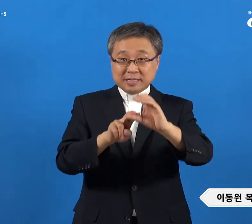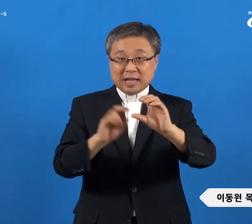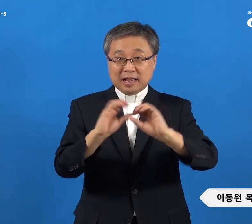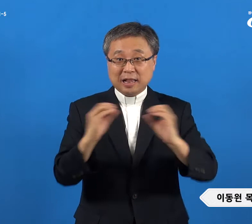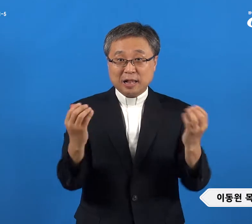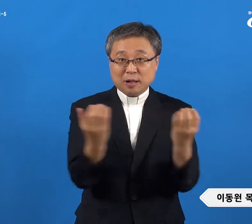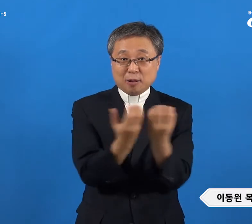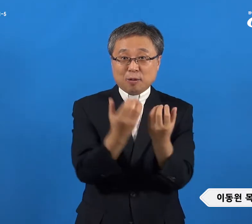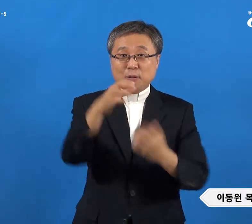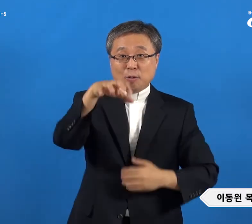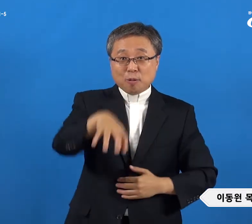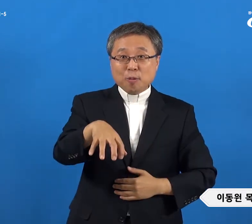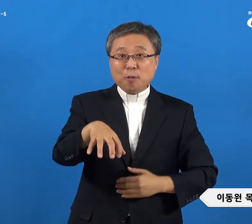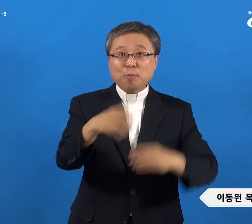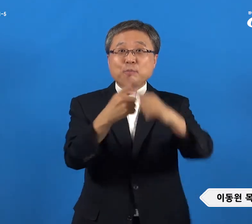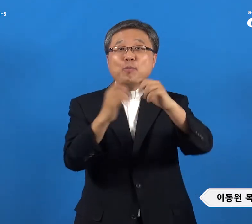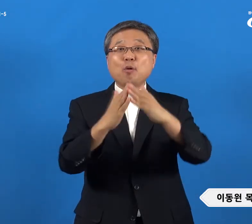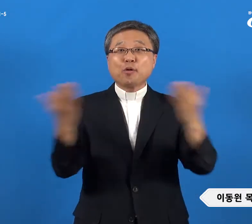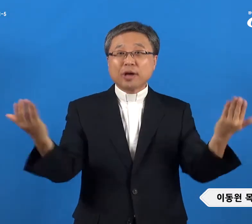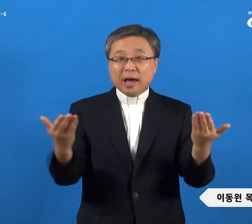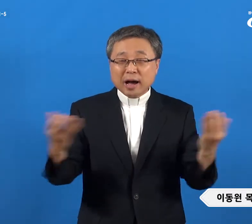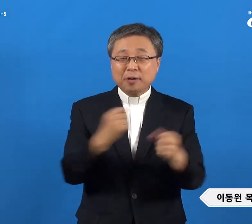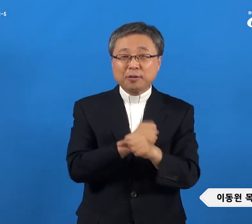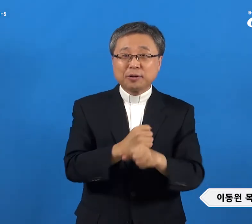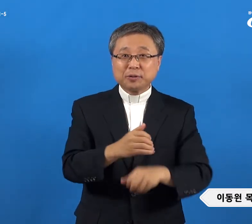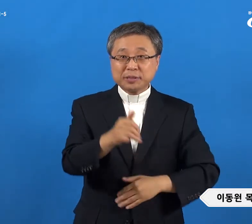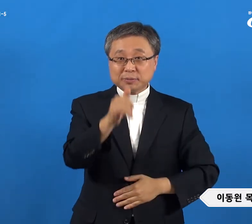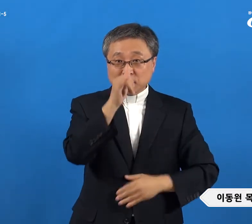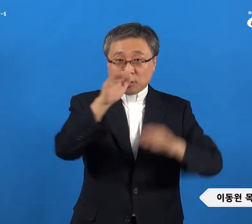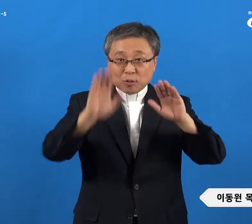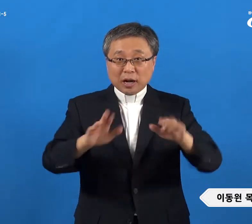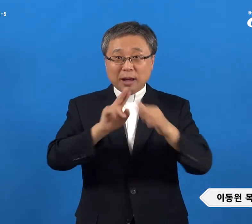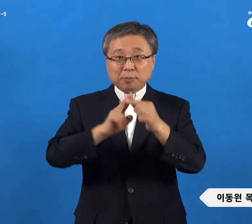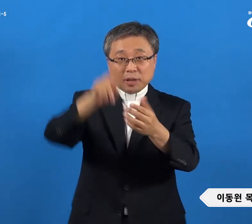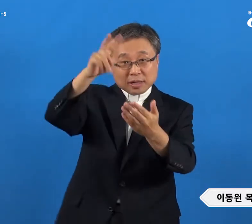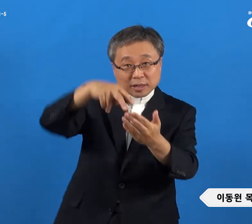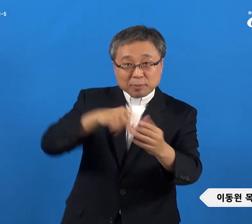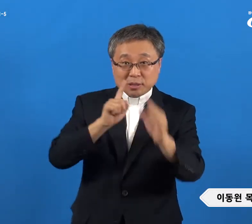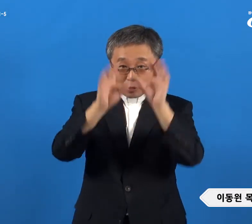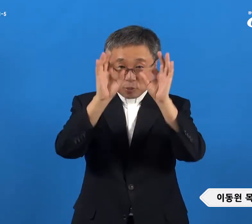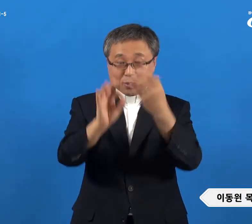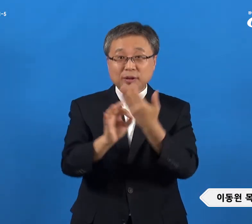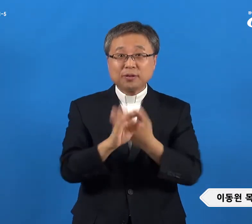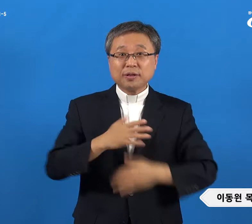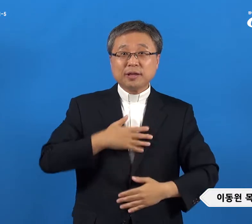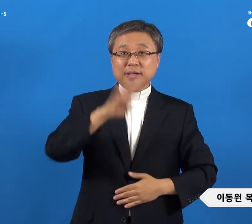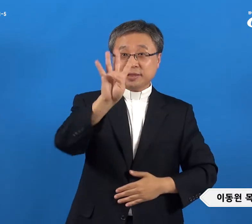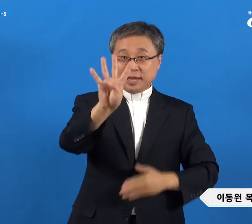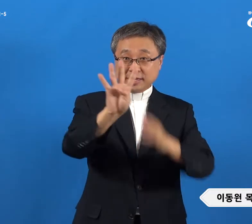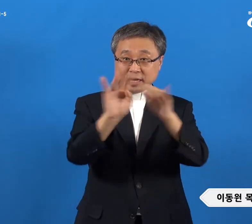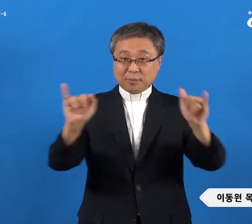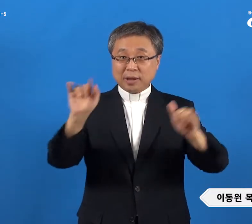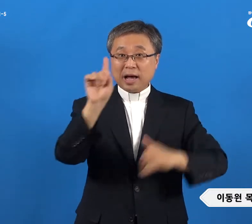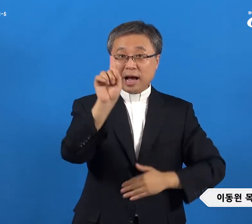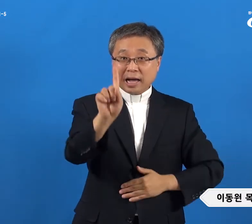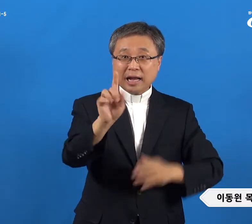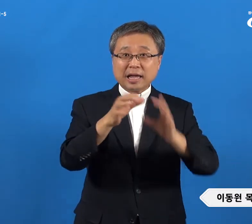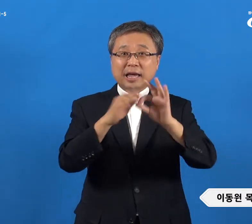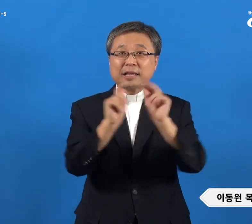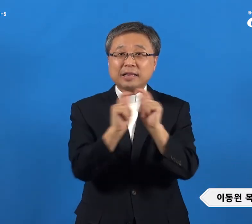것입니다. 오늘 우리가 함께 읽은 이 본문에 보시면 4사람이 하나의 팀이 되어 중풍병자